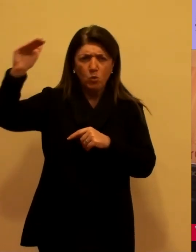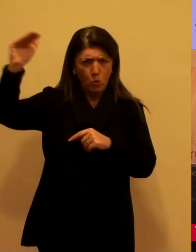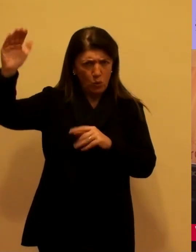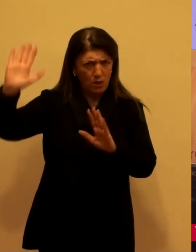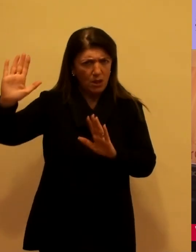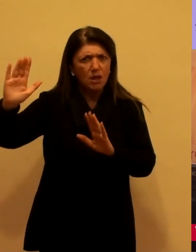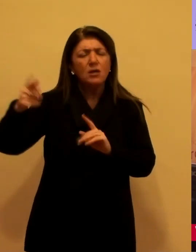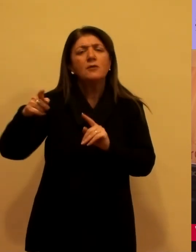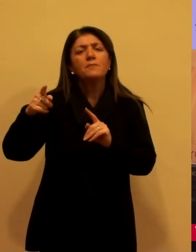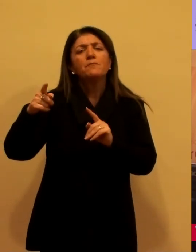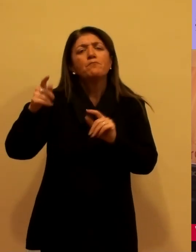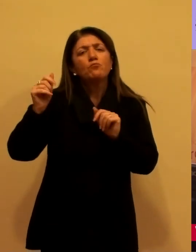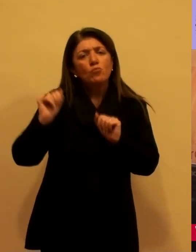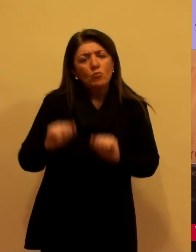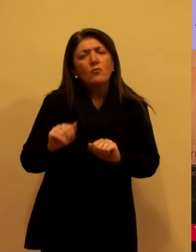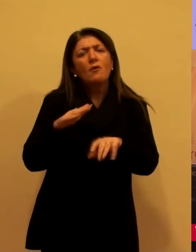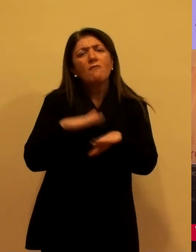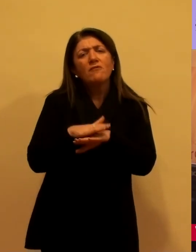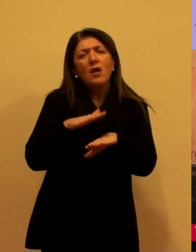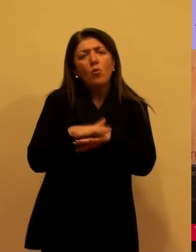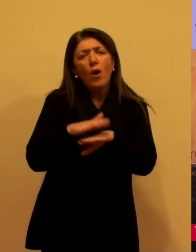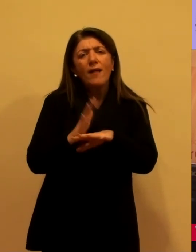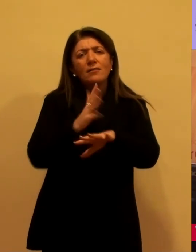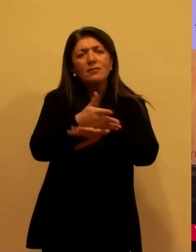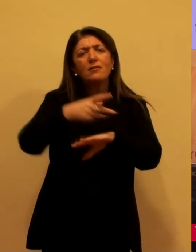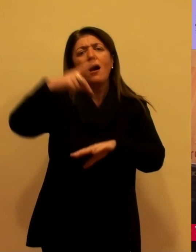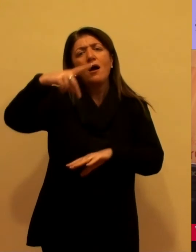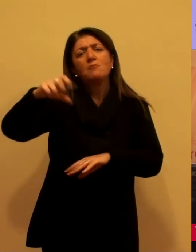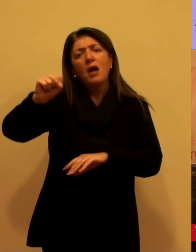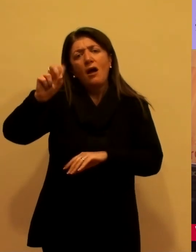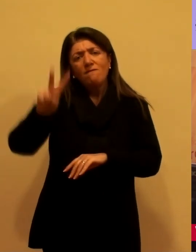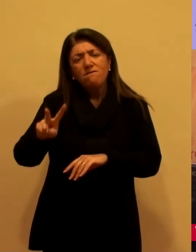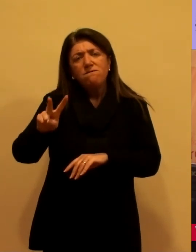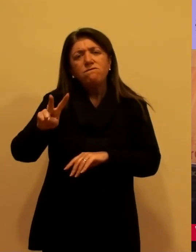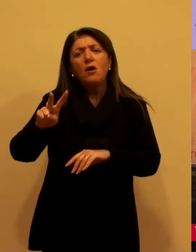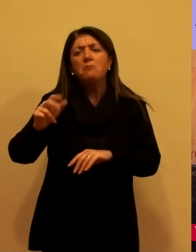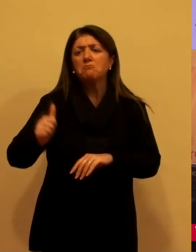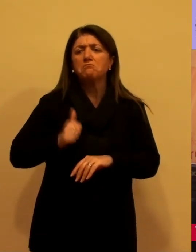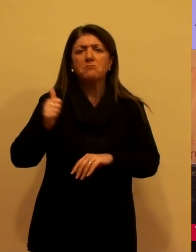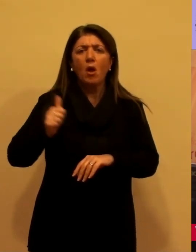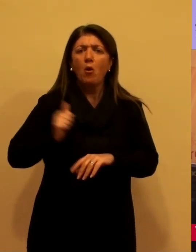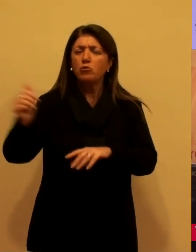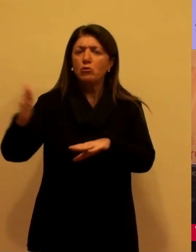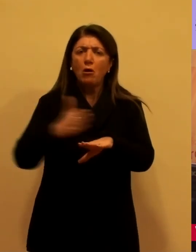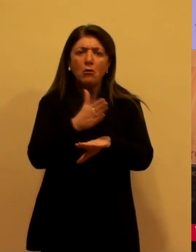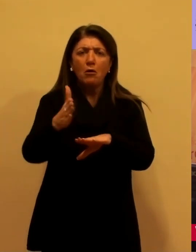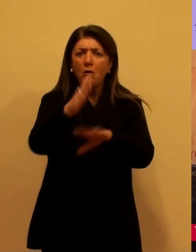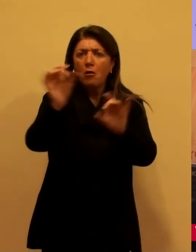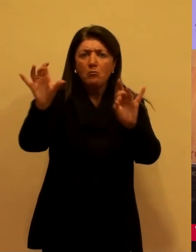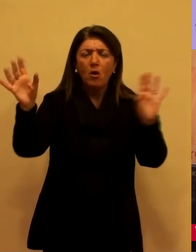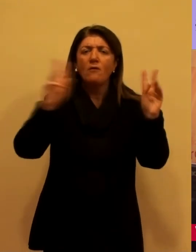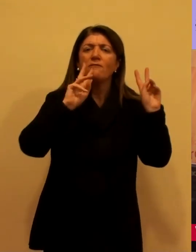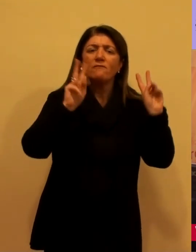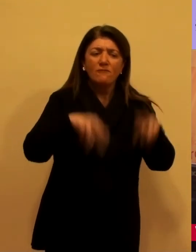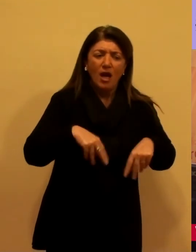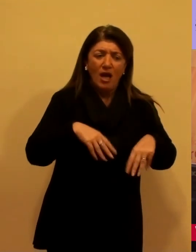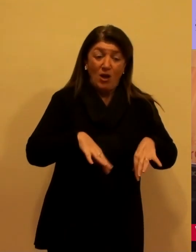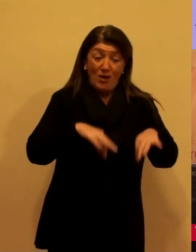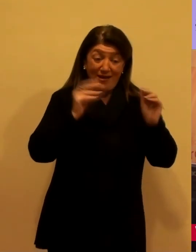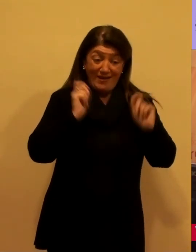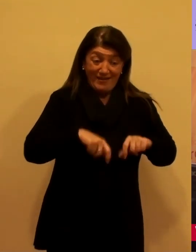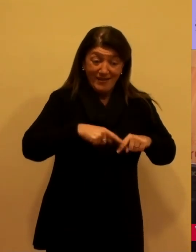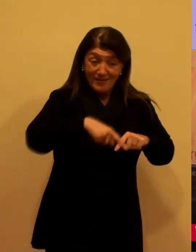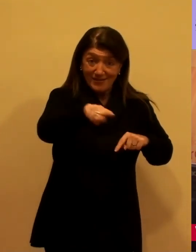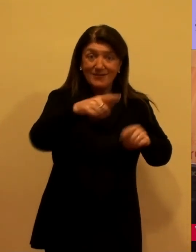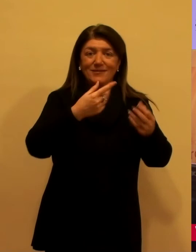poi frequentano il PAV in autonomia. Quindi diciamo questo percorso che parte da un fatto educativo, ma che poi